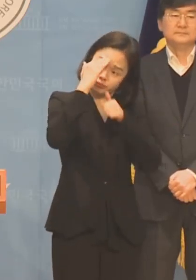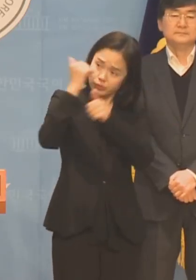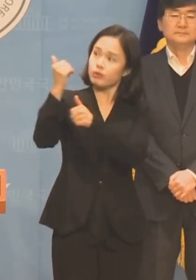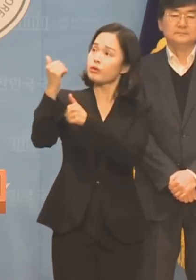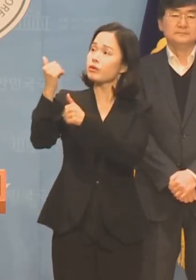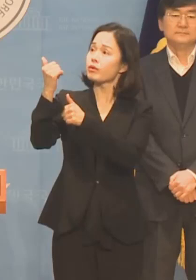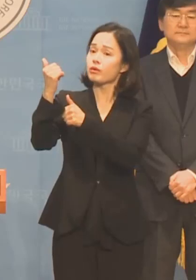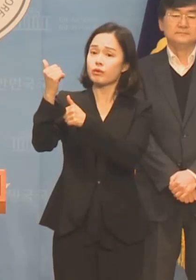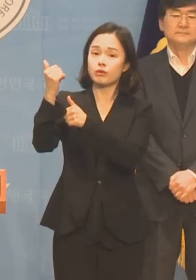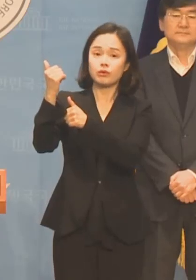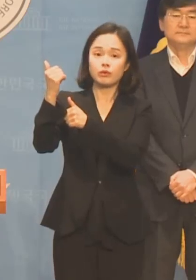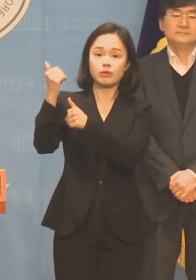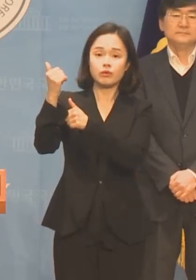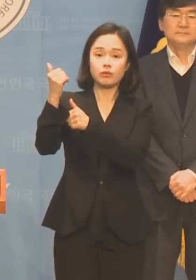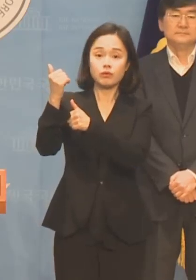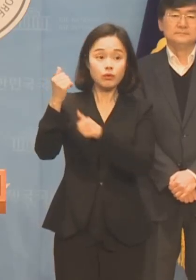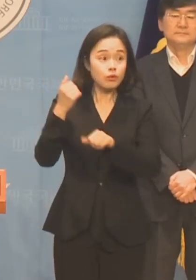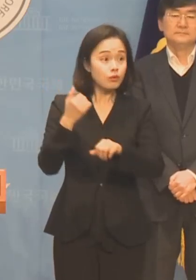소환돼서